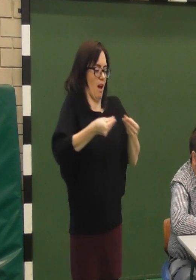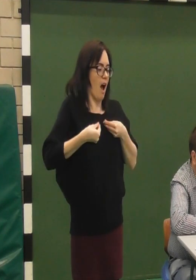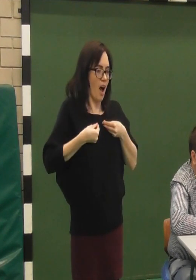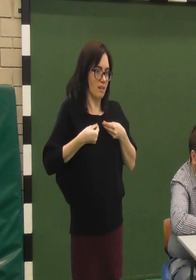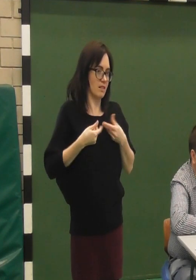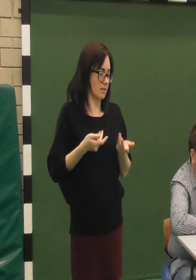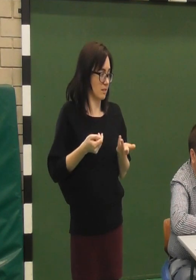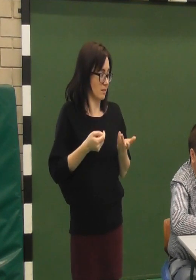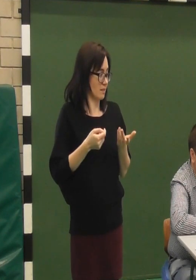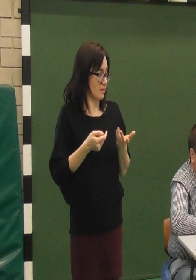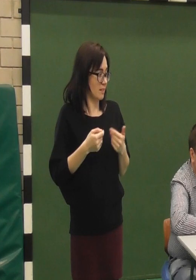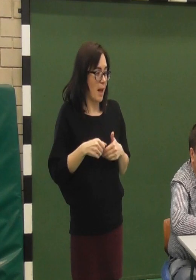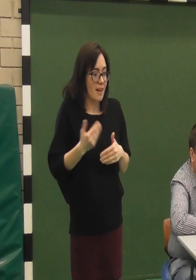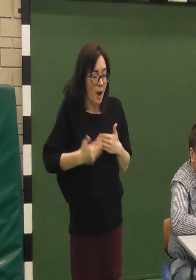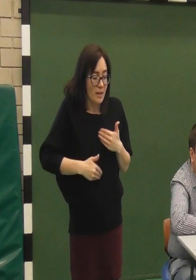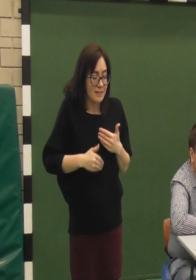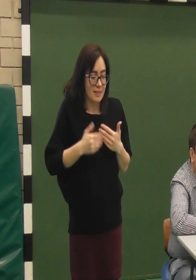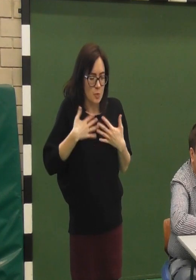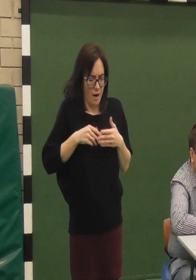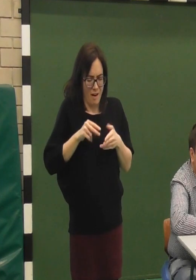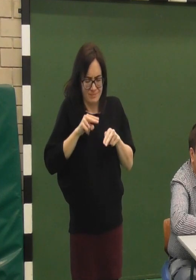rongyos ruhában jártunk, hogy